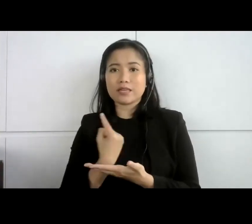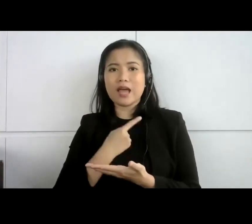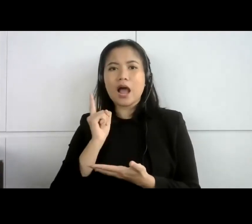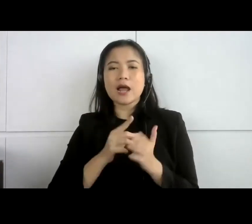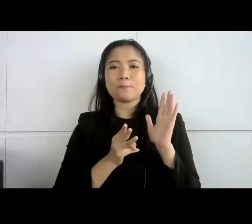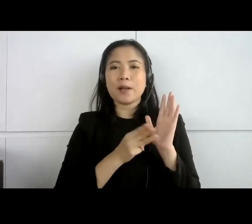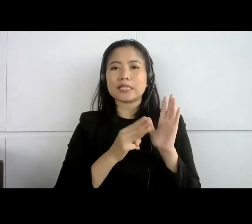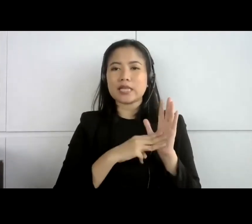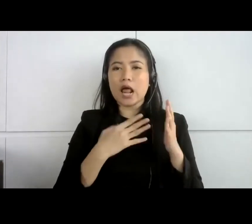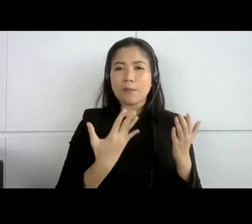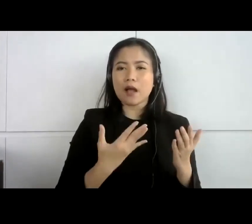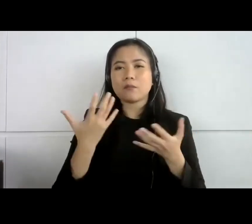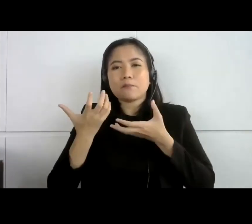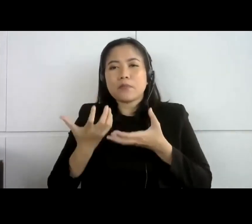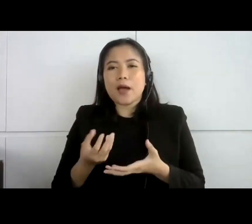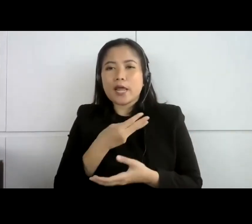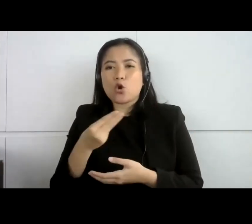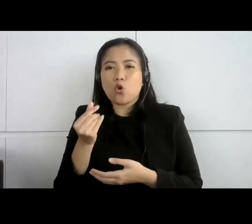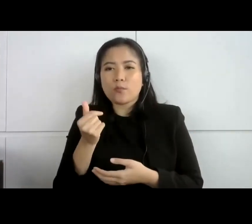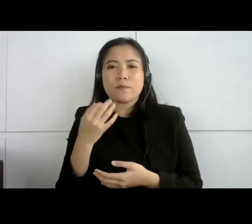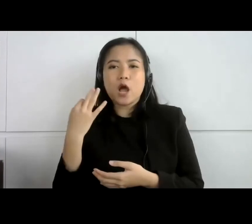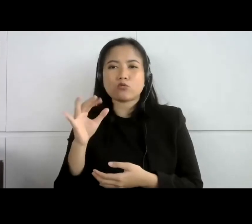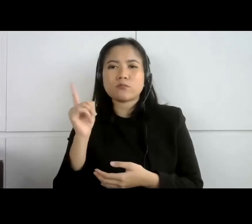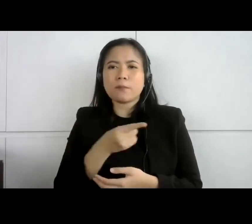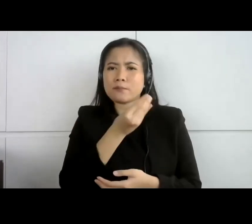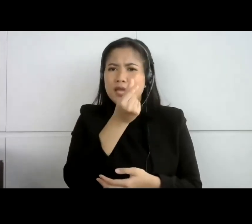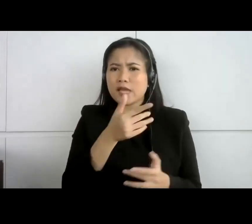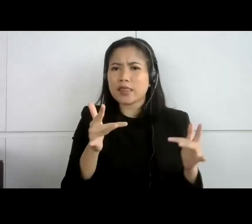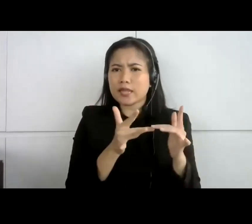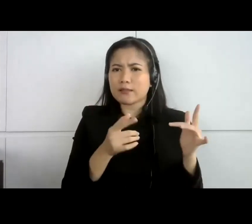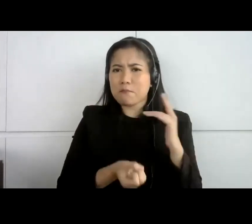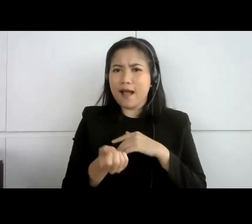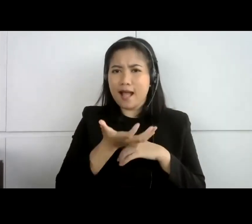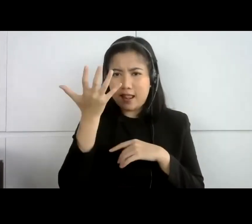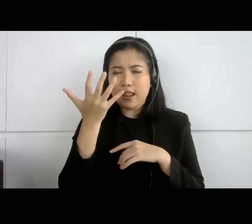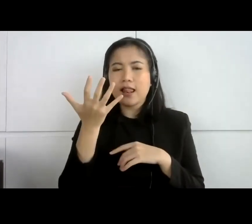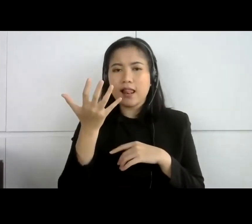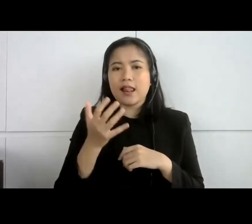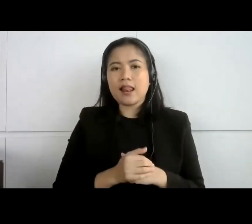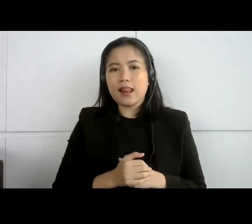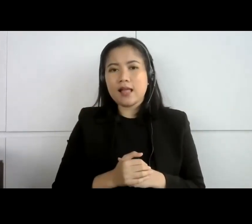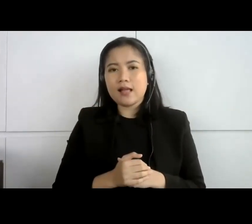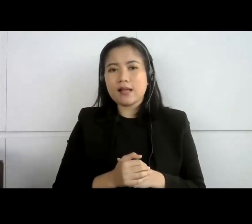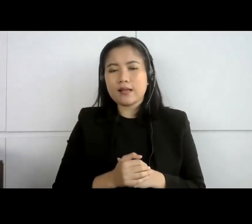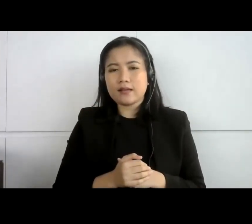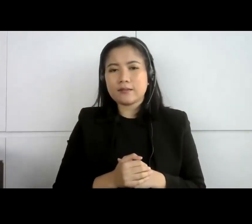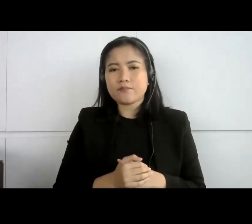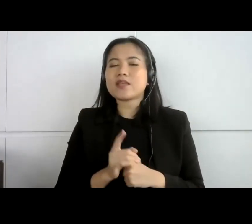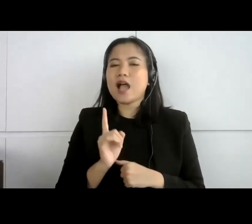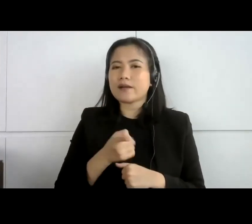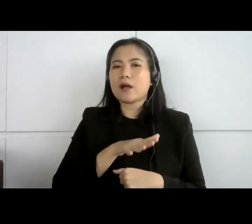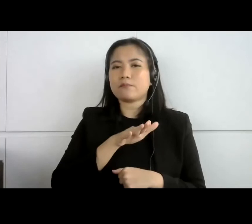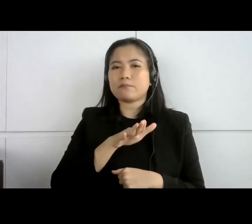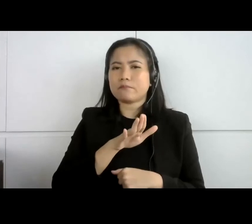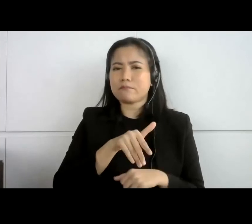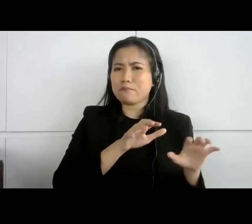termasuk beban ekonomi baru akibat biaya internet yang mahal. Dan juga masih banyak